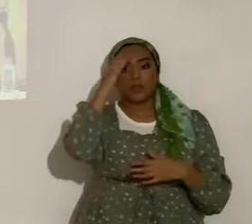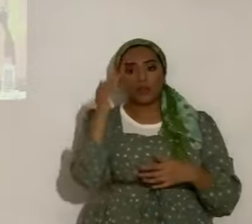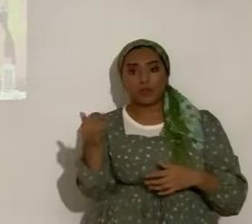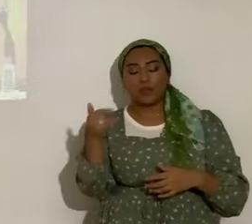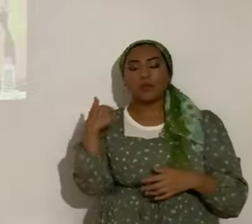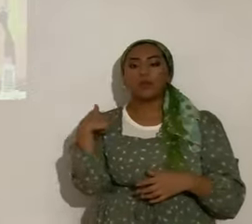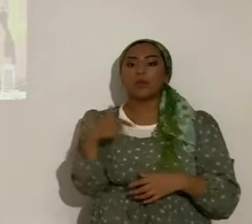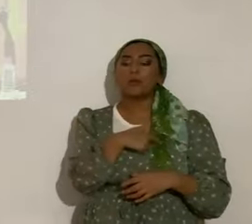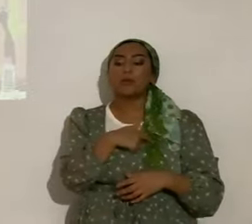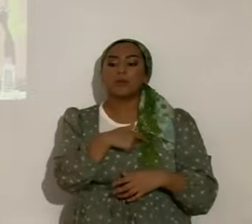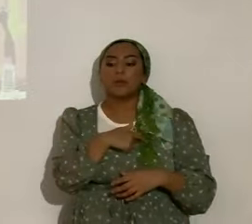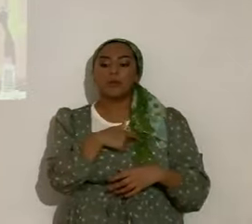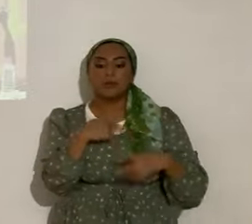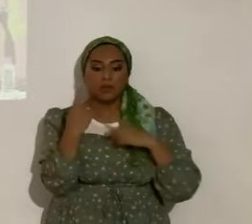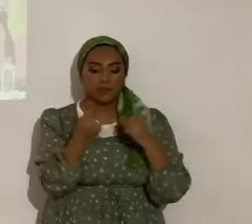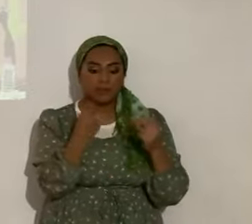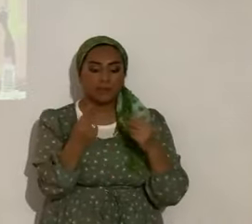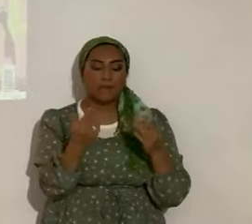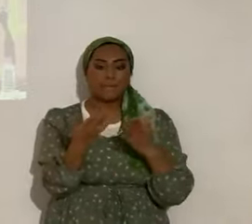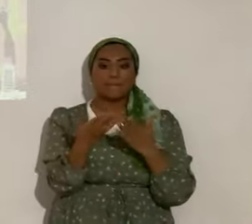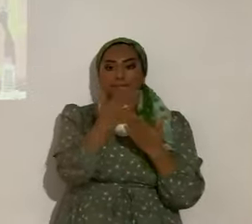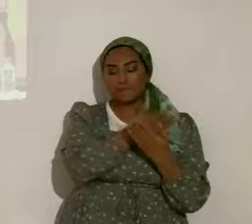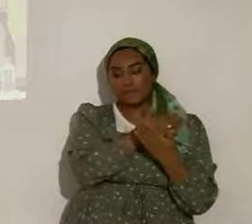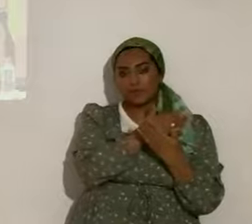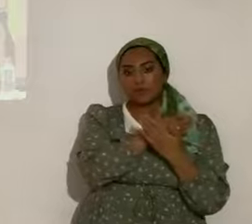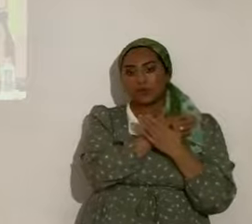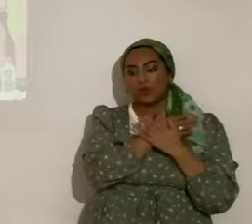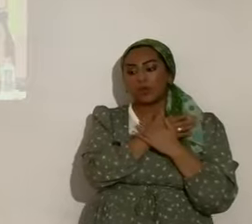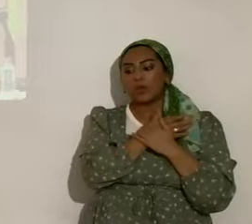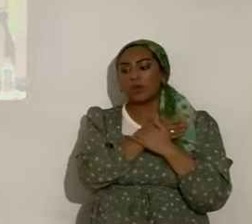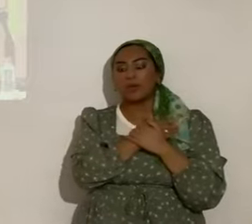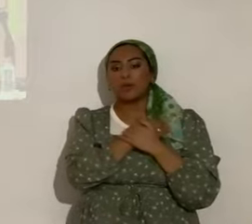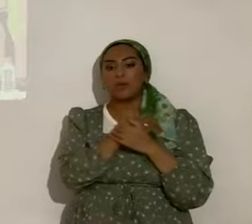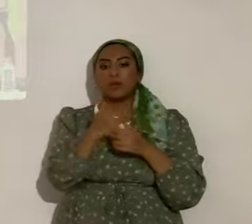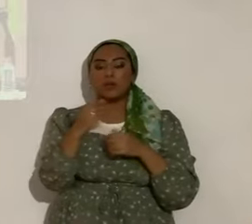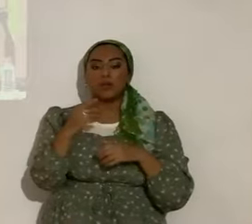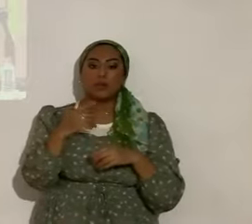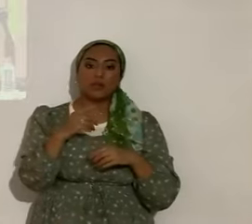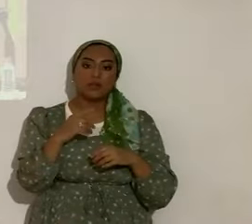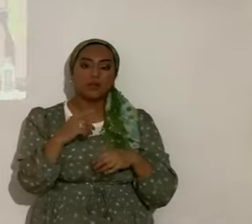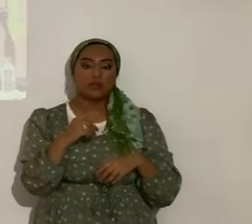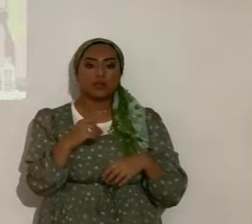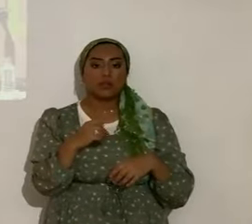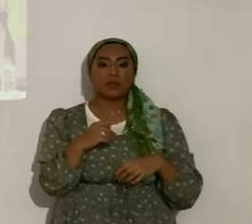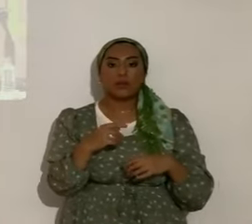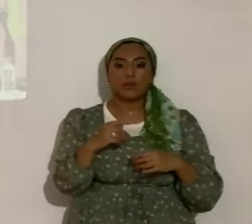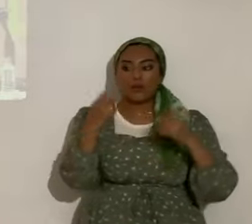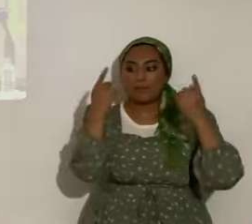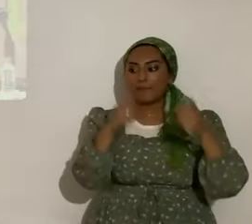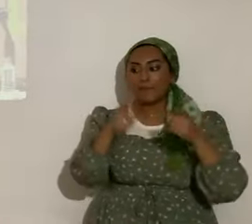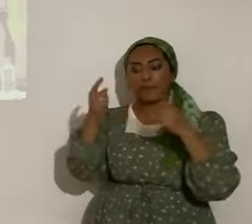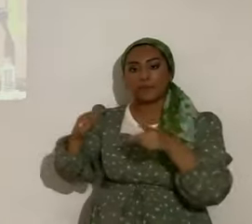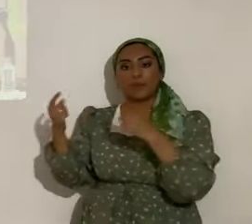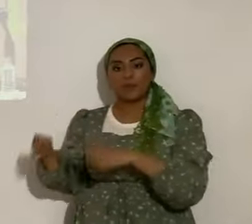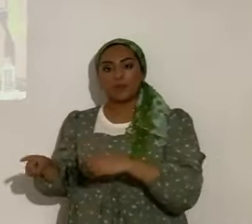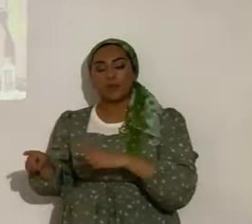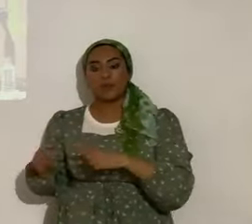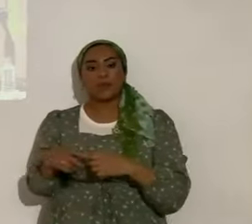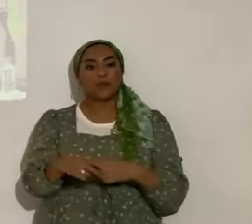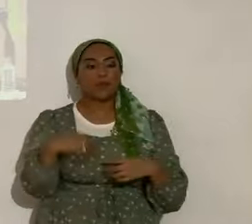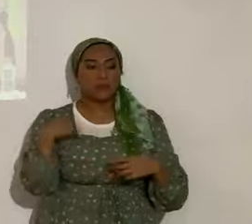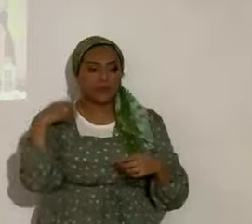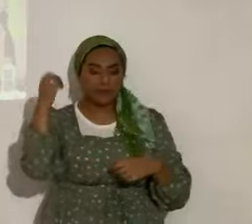nosotros luchar antes de que aparezcan, tarde que temprano, estas cosas, y así vencer